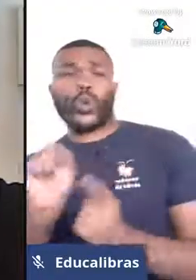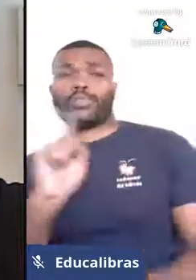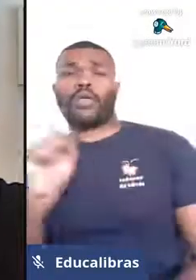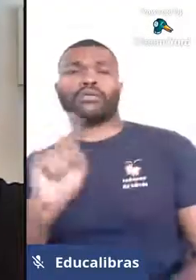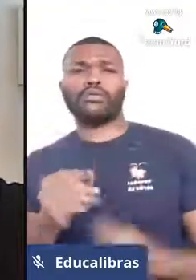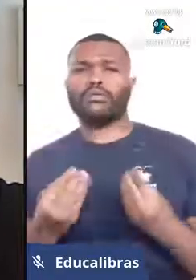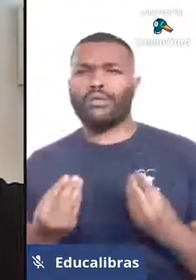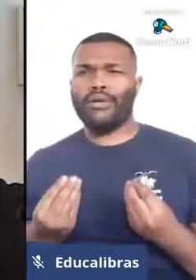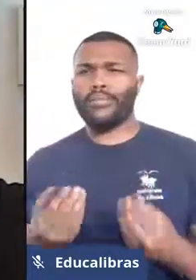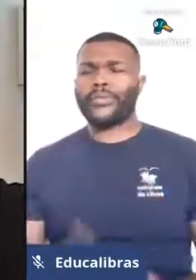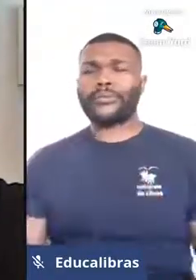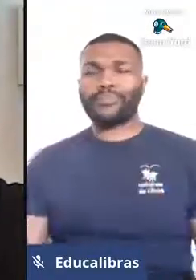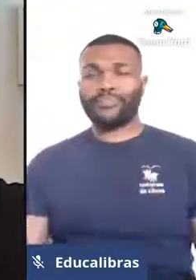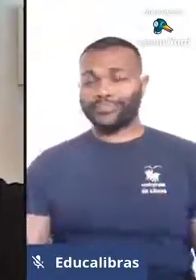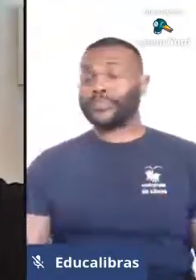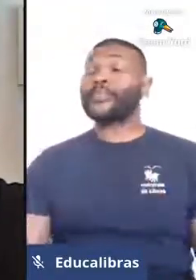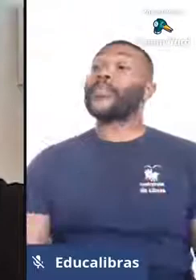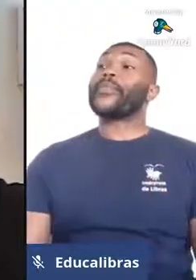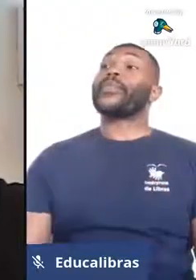Então,